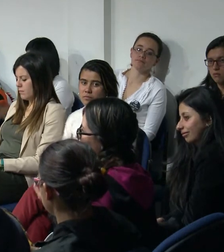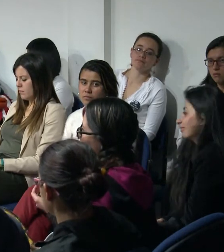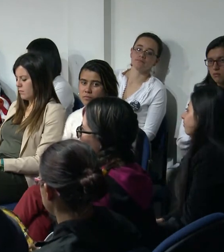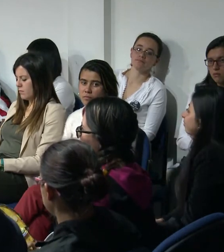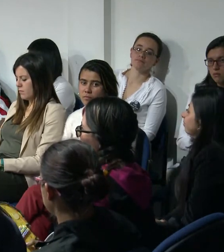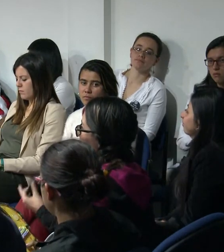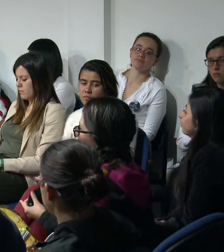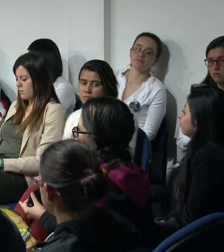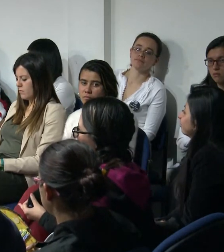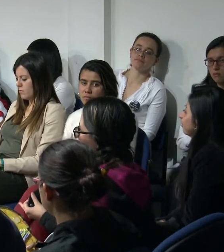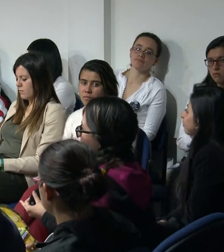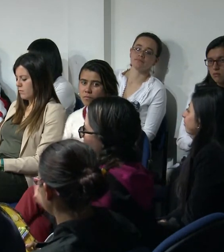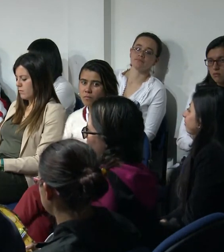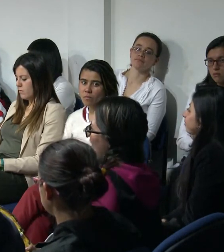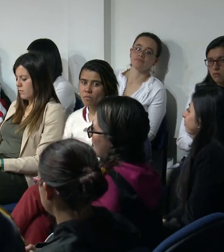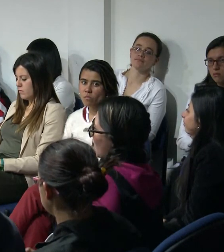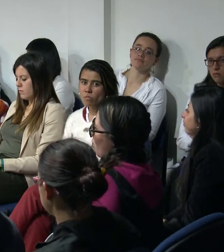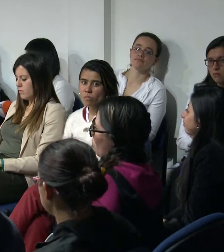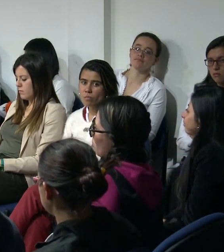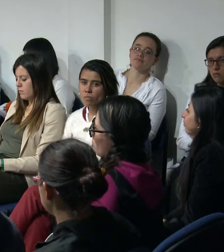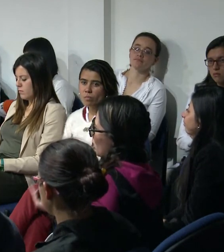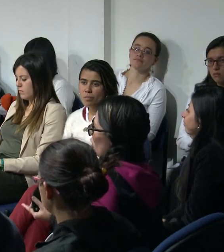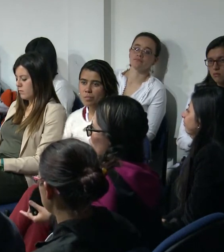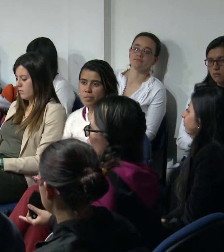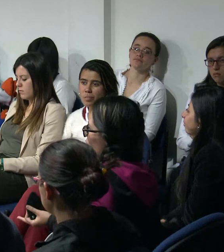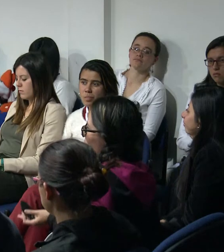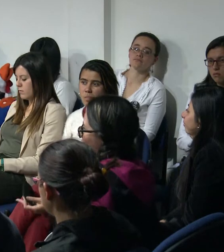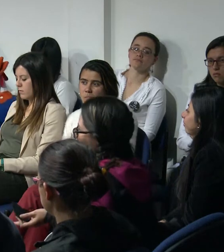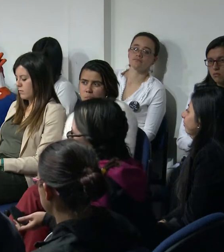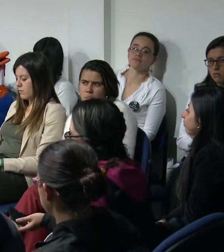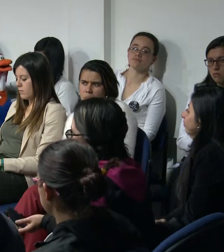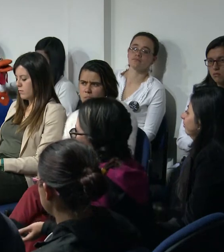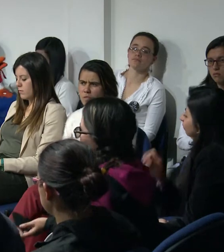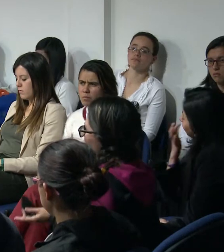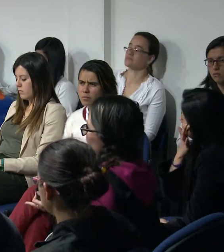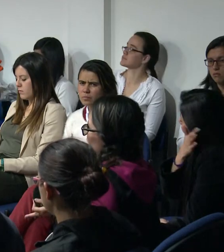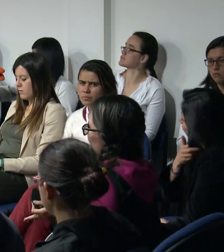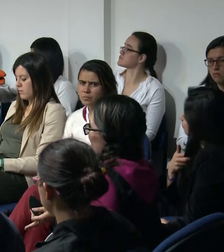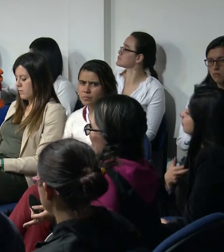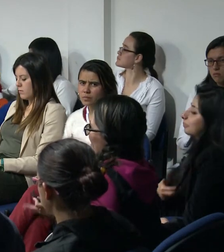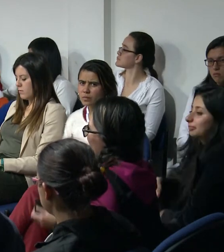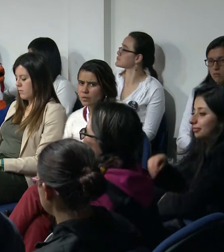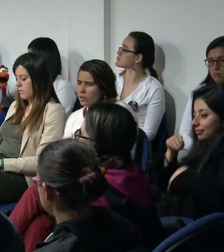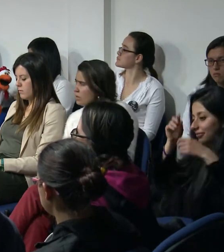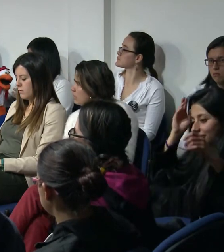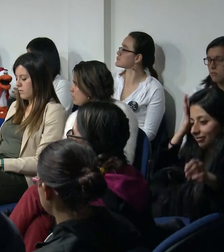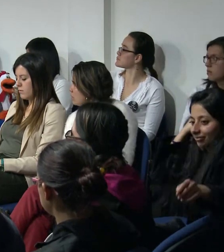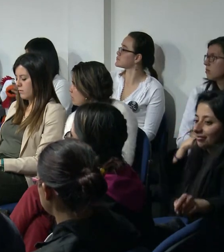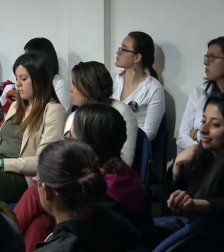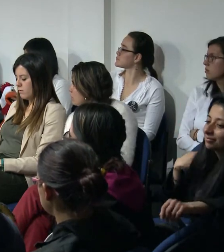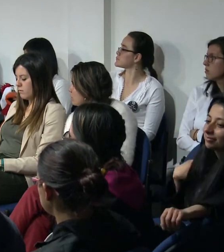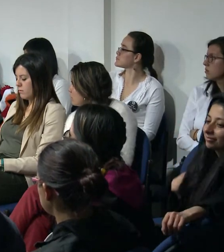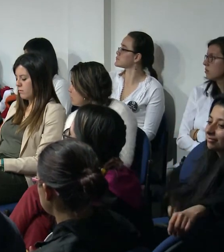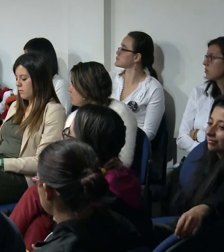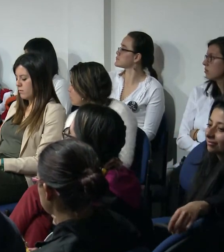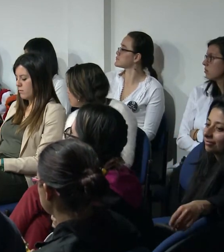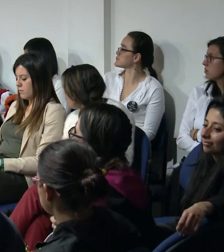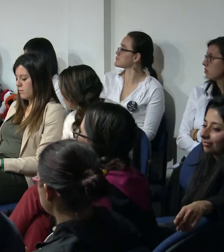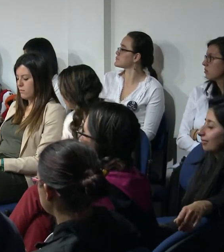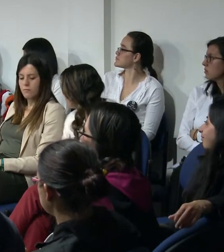no entiendo cómo sería el proceso ahí si les llega un chico sordo, el proyecto que...